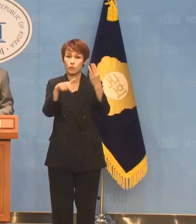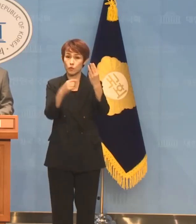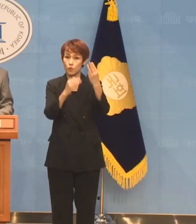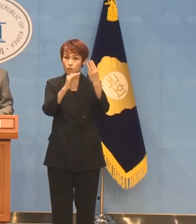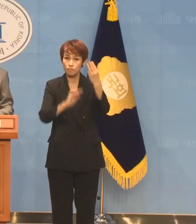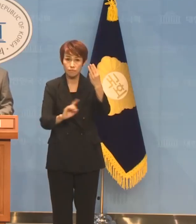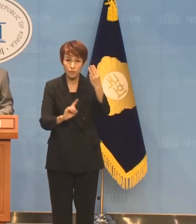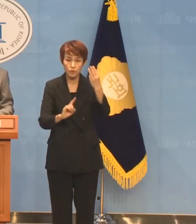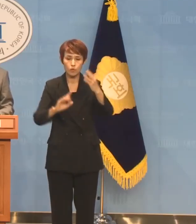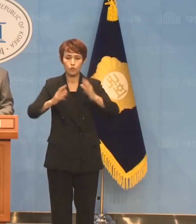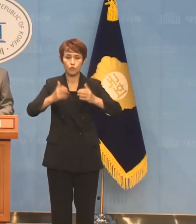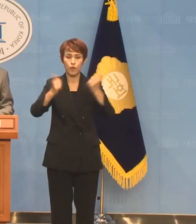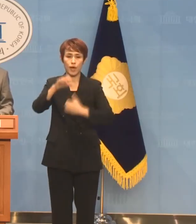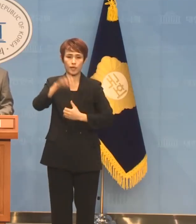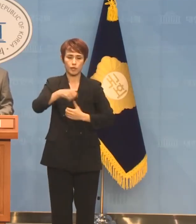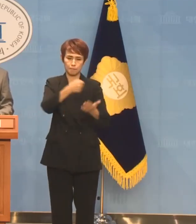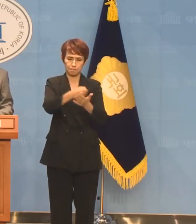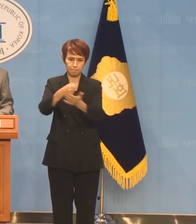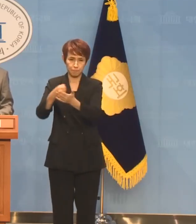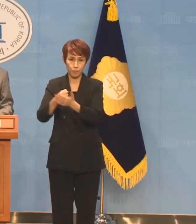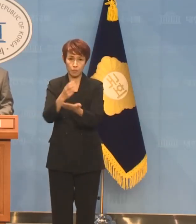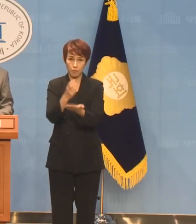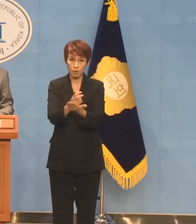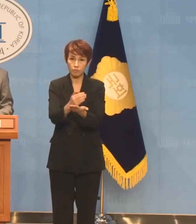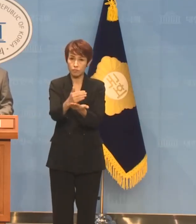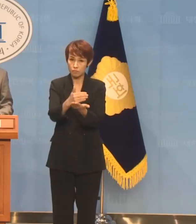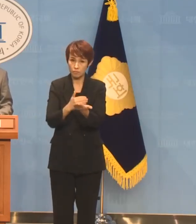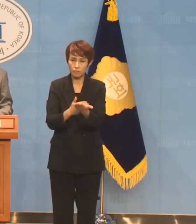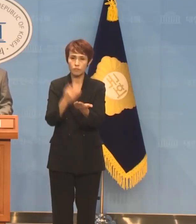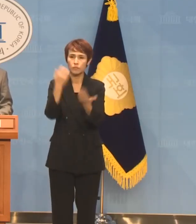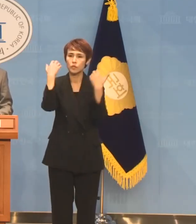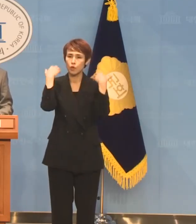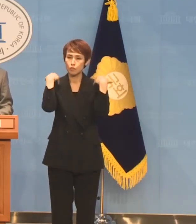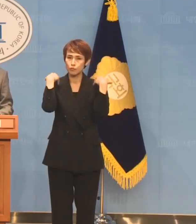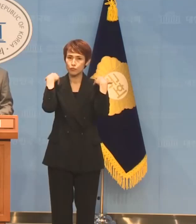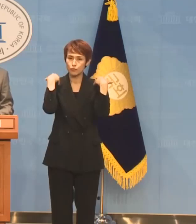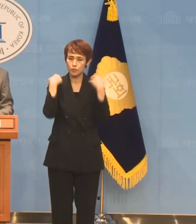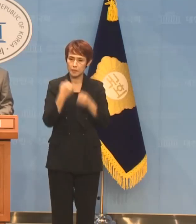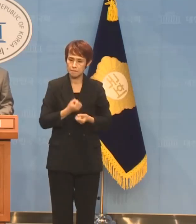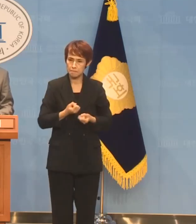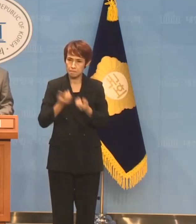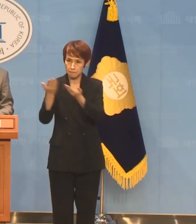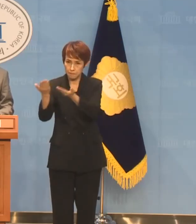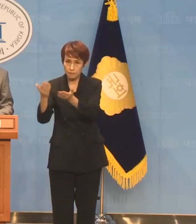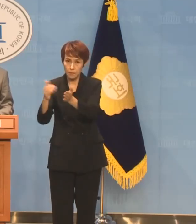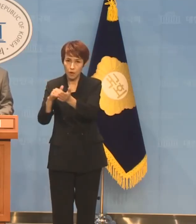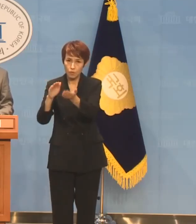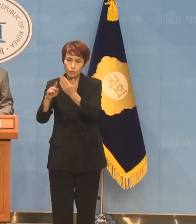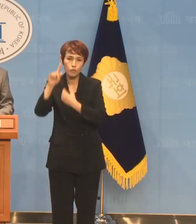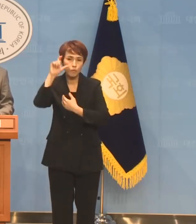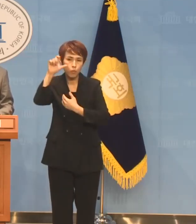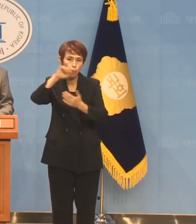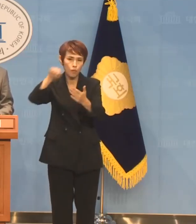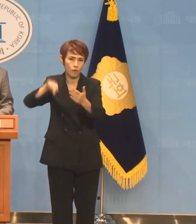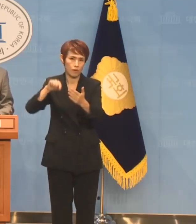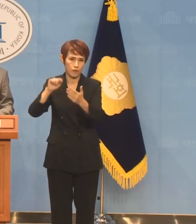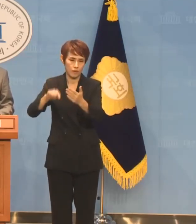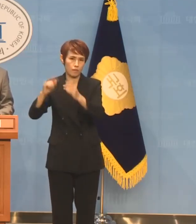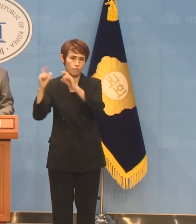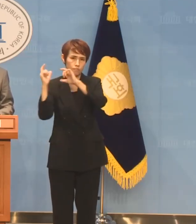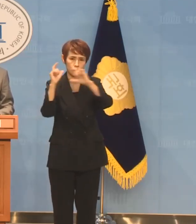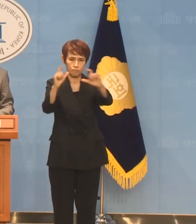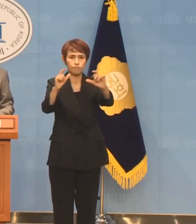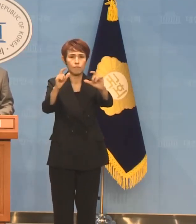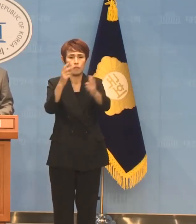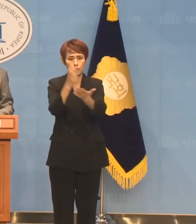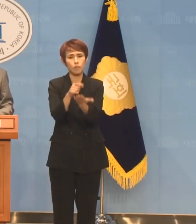따르면 국회에서 의결된 법률안은 정부에 이송된 후 15일 이내에